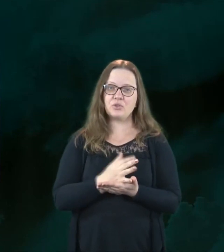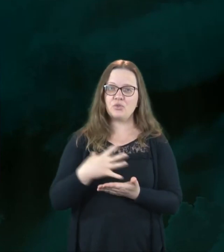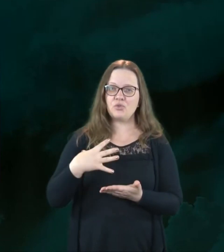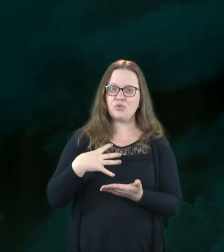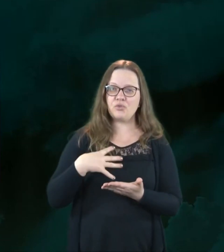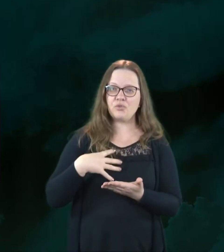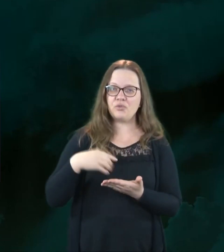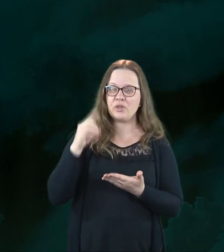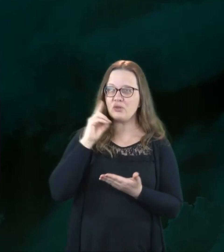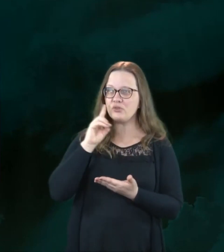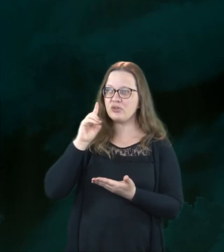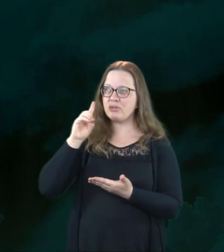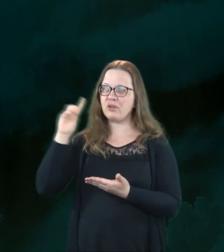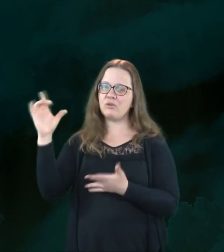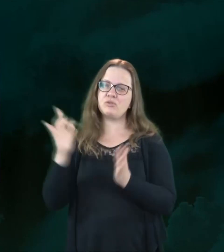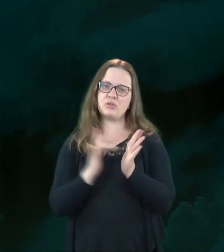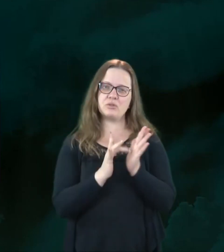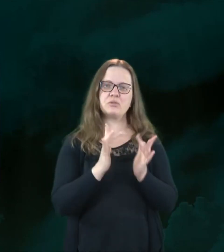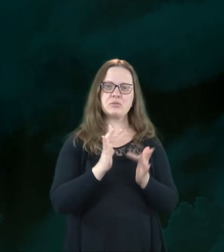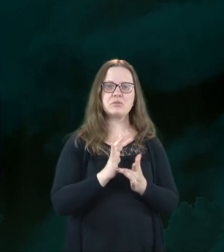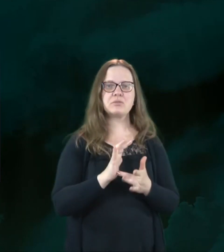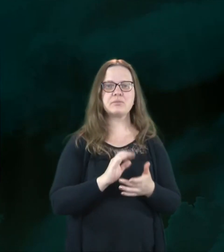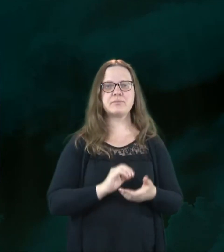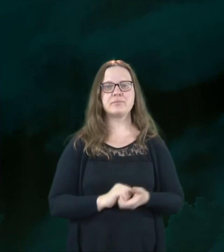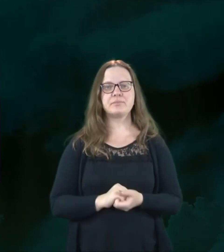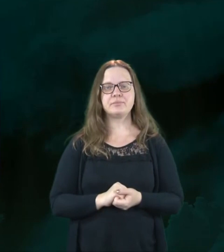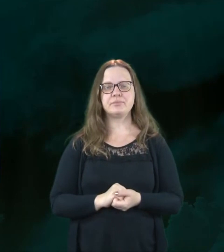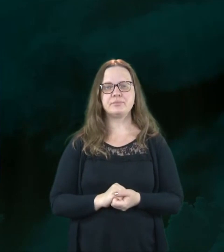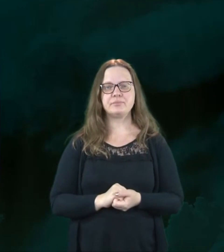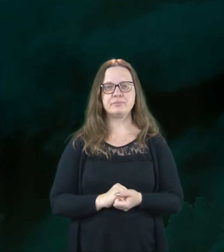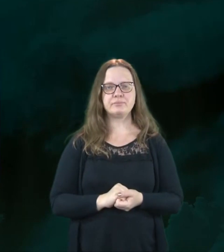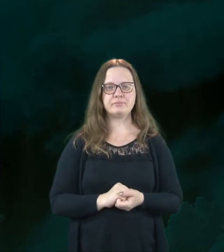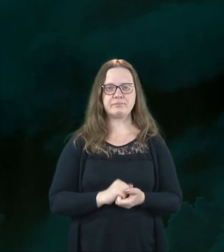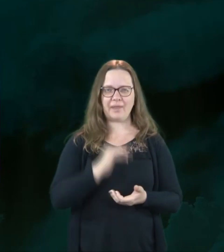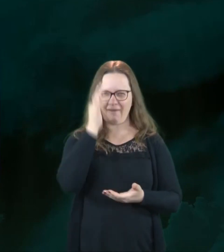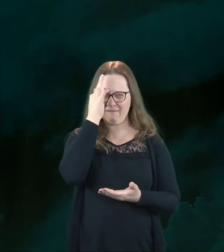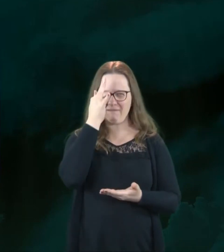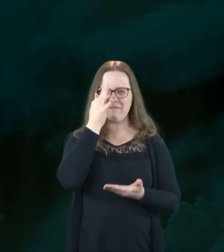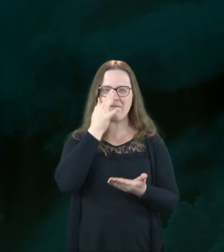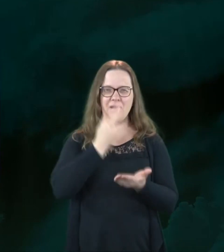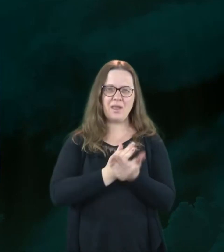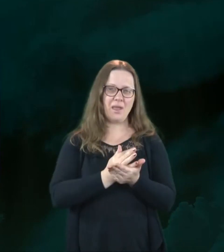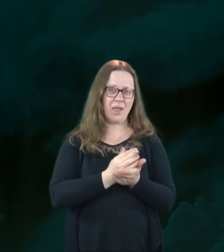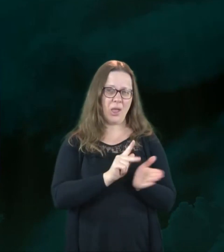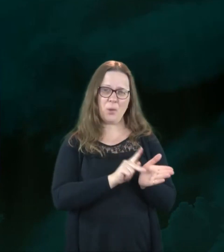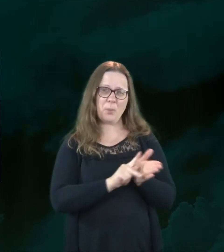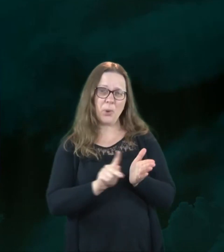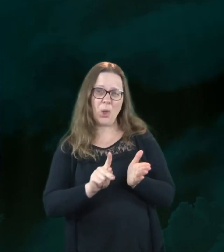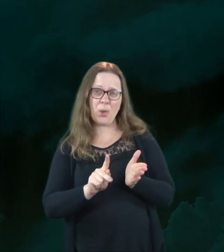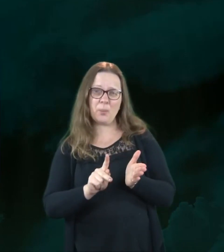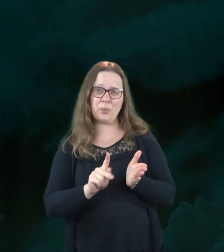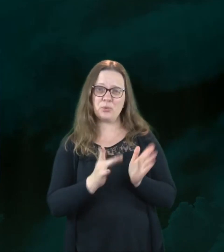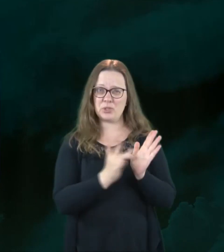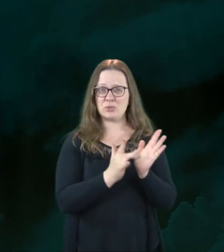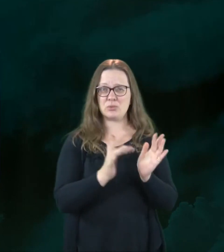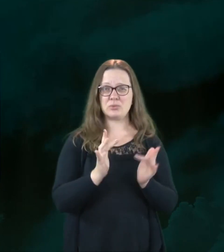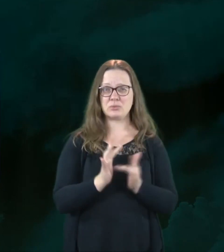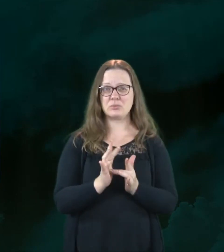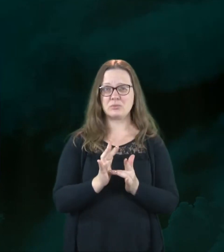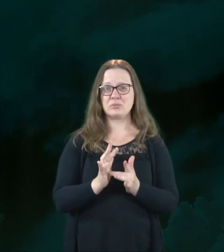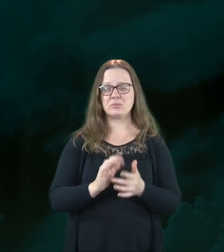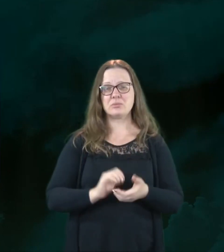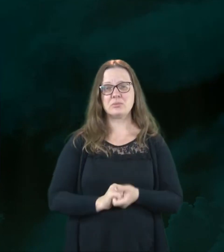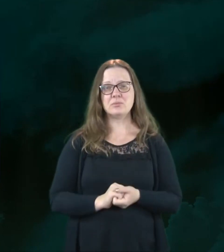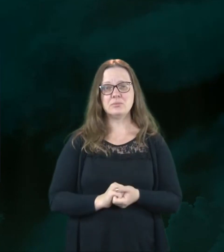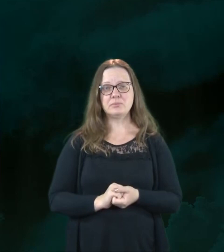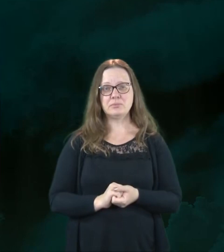Deus. Então, a fé é o próprio Filho de Deus. Essa preposição, ele faz uma aposição, quer dizer,